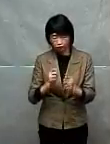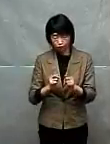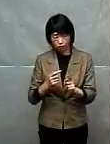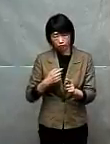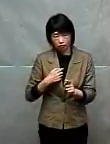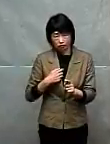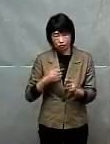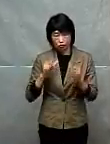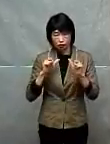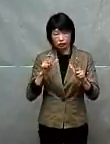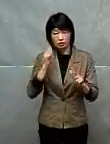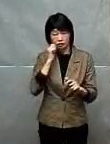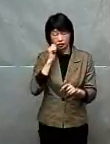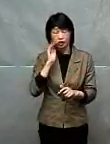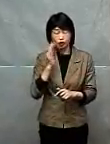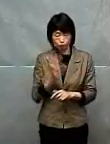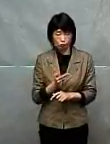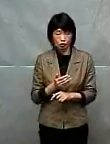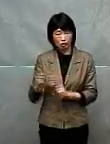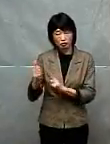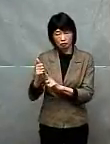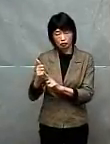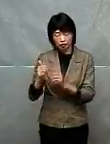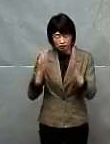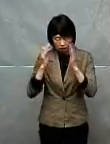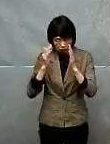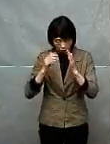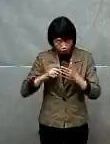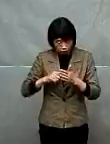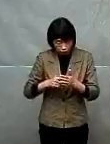れども一生懸命努力されたなというふうに思っているところです。